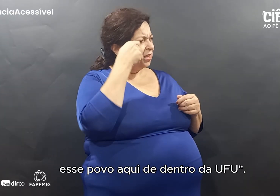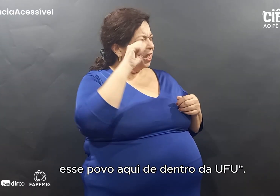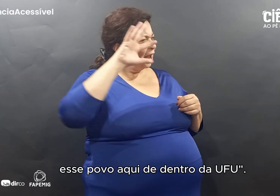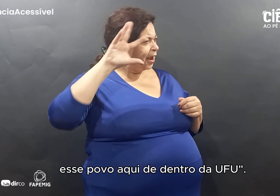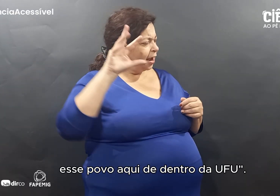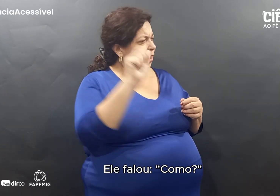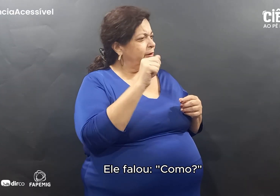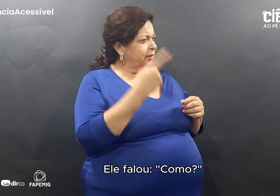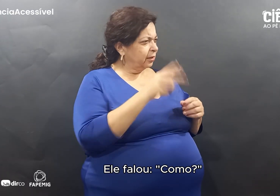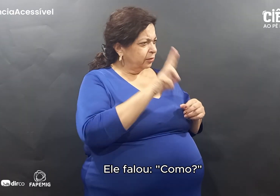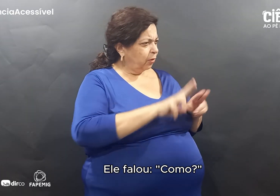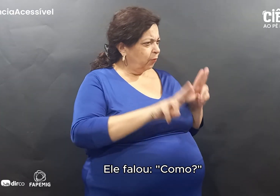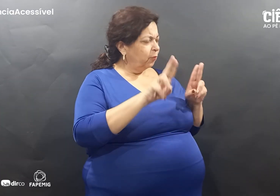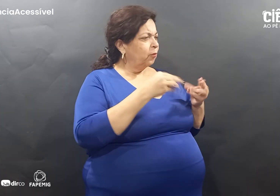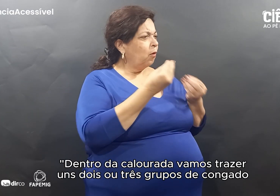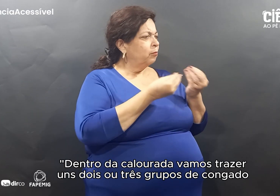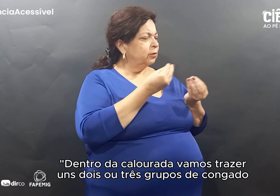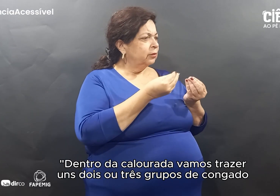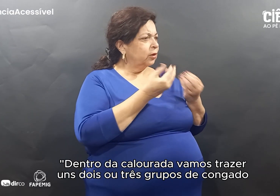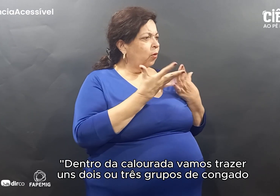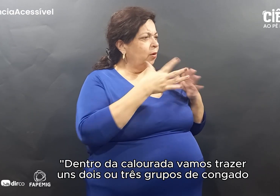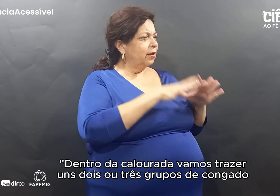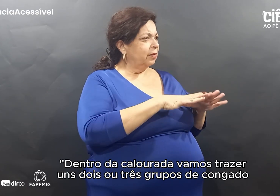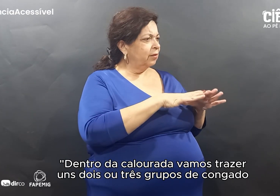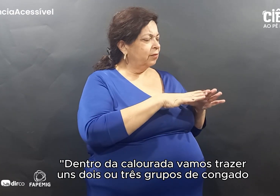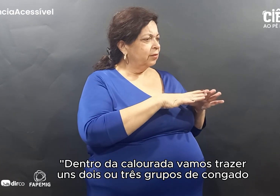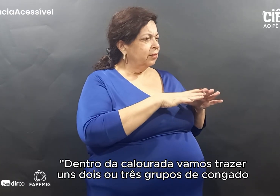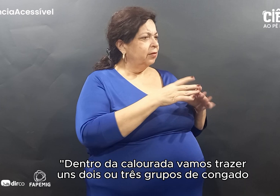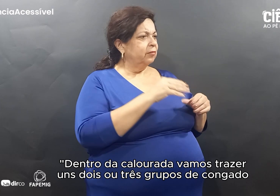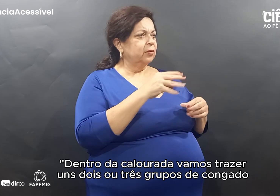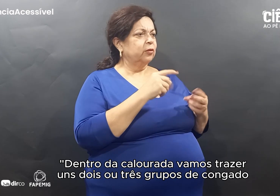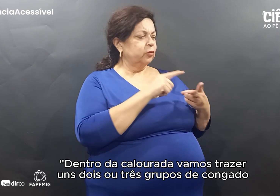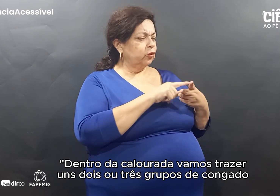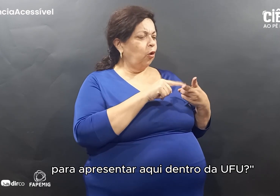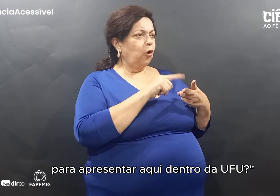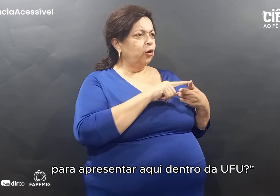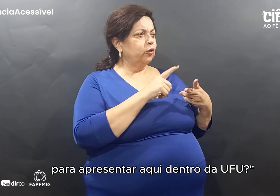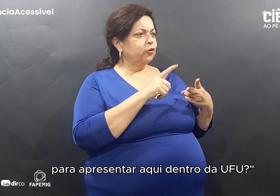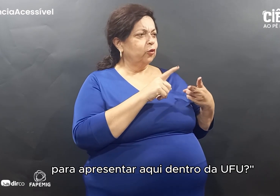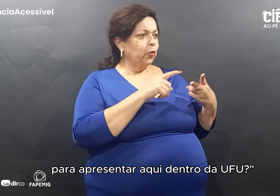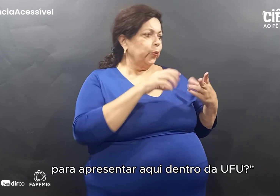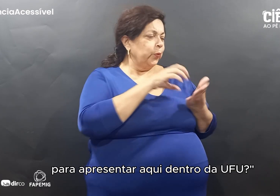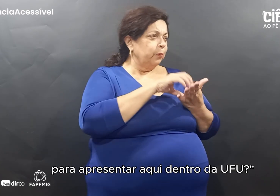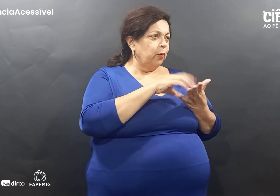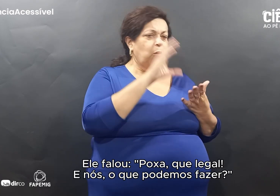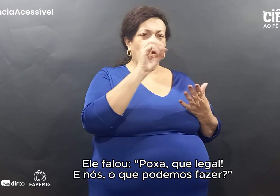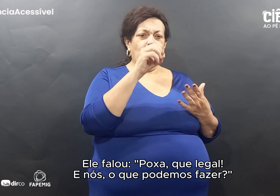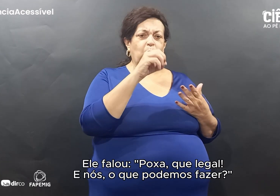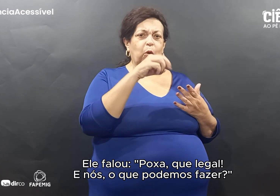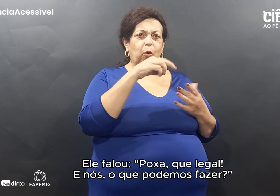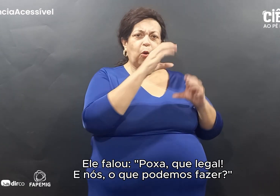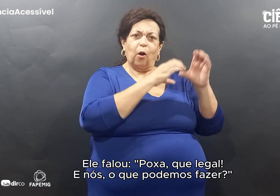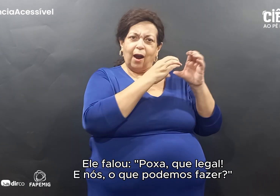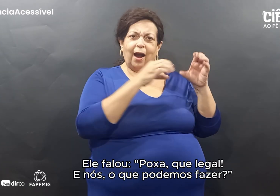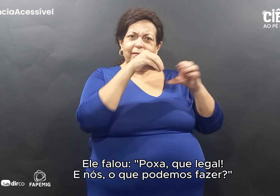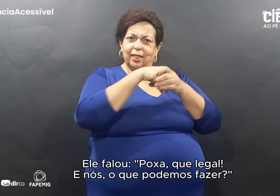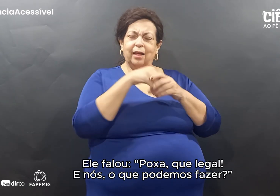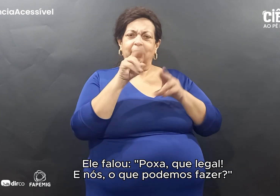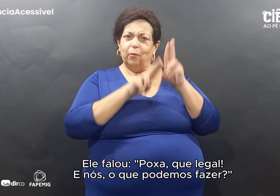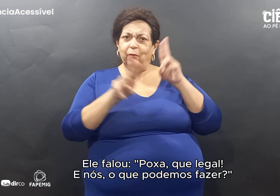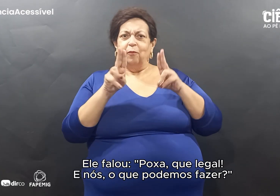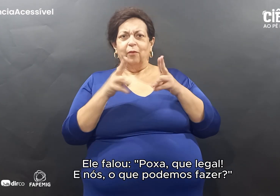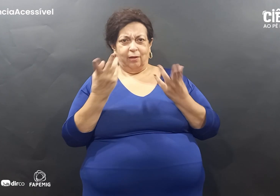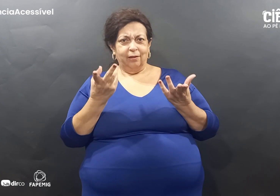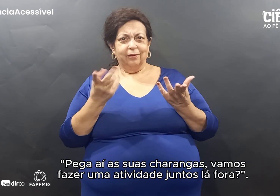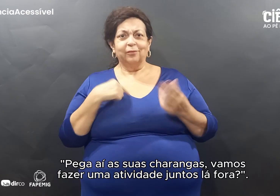que esse povo aqui de dentro da UFA. Ele falou, como? Dentro da calorada, vamos trazer uns 2 ou 3 grupos de congado para apresentar aqui dentro da UFA? Ele falou, poxa, que legal. E nós